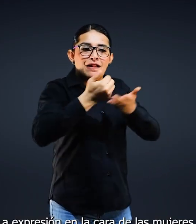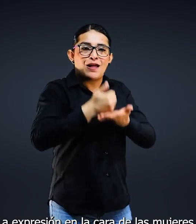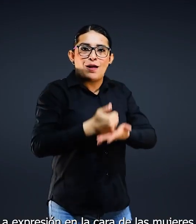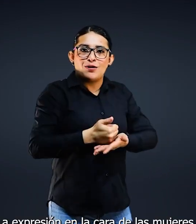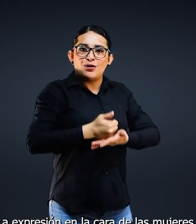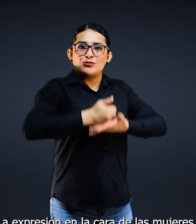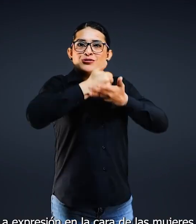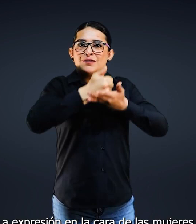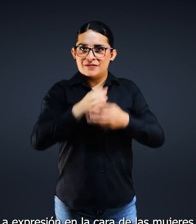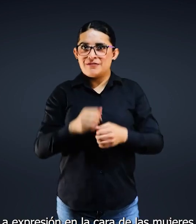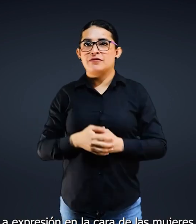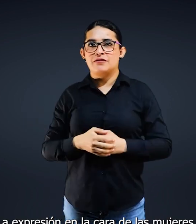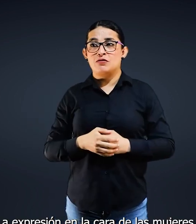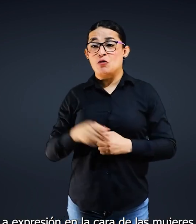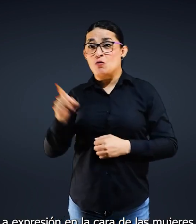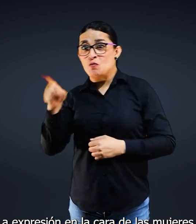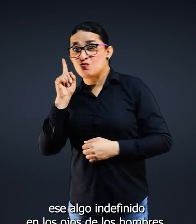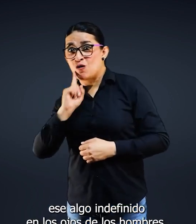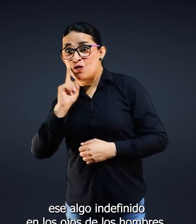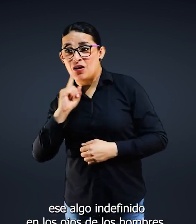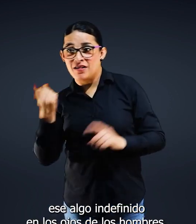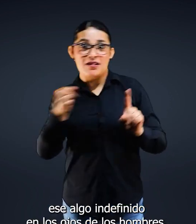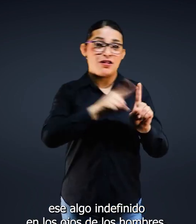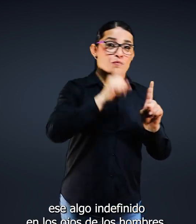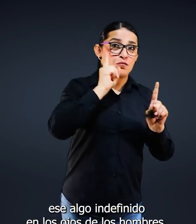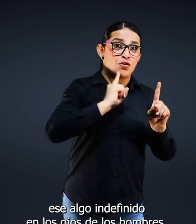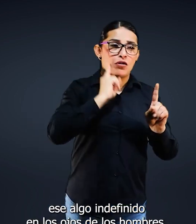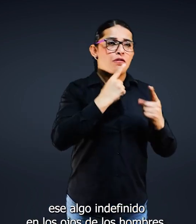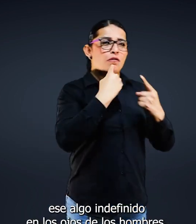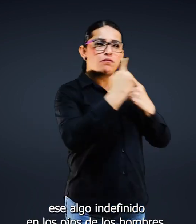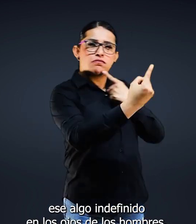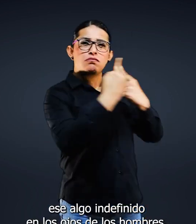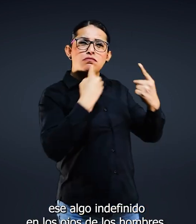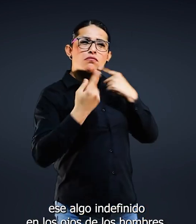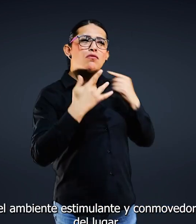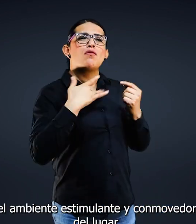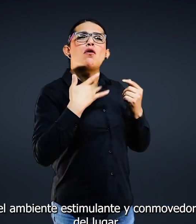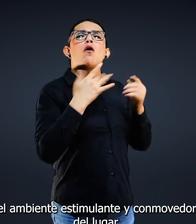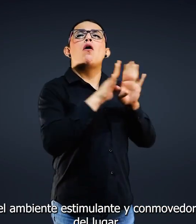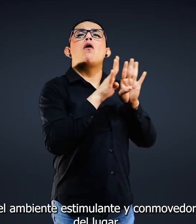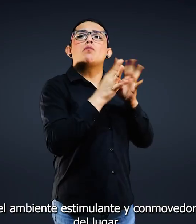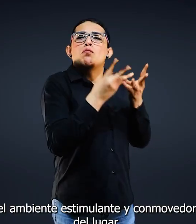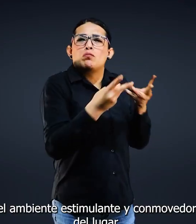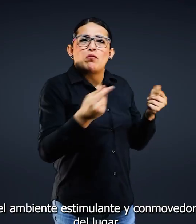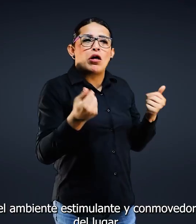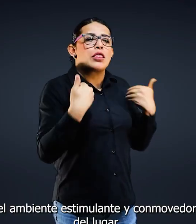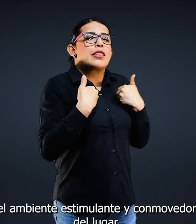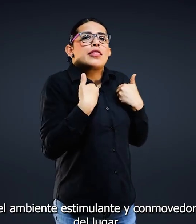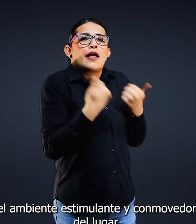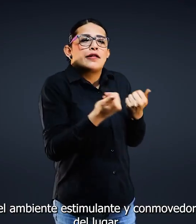La expresión en la cara de las mujeres, ese algo indefinido en los ojos de los hombres, el ambiente estimulante y conmovedor del